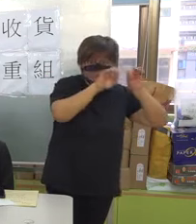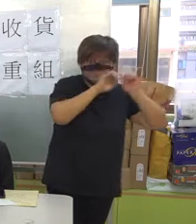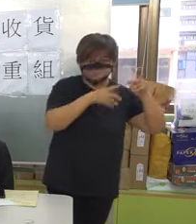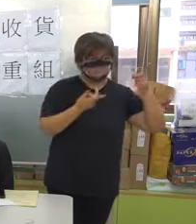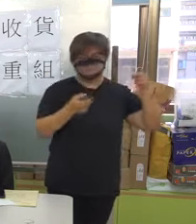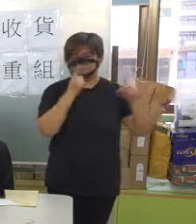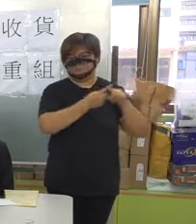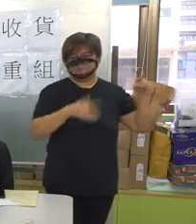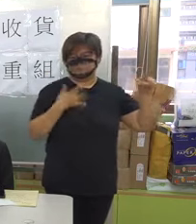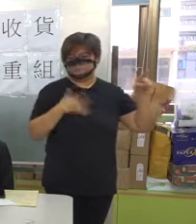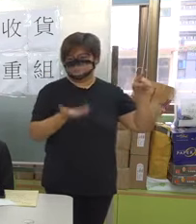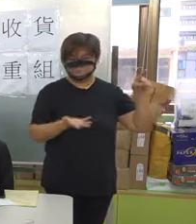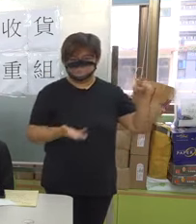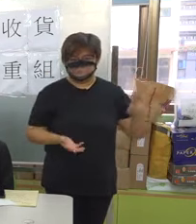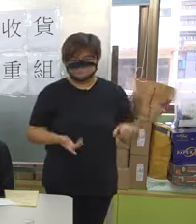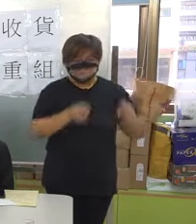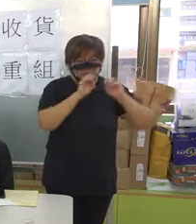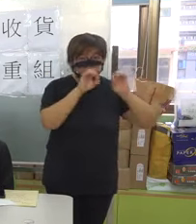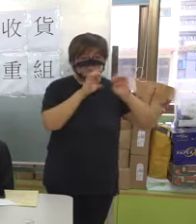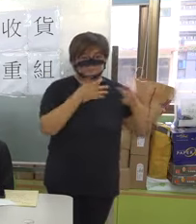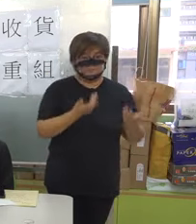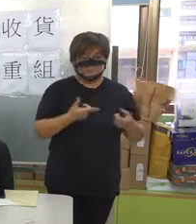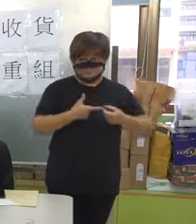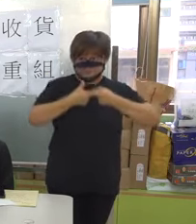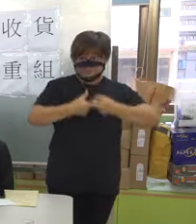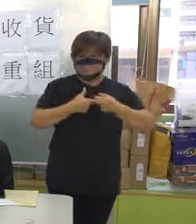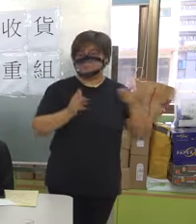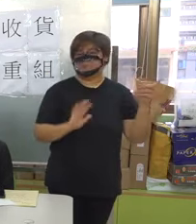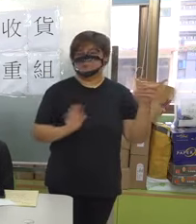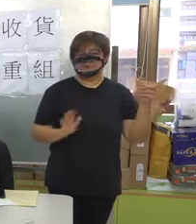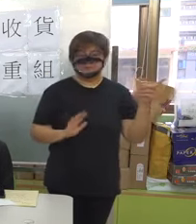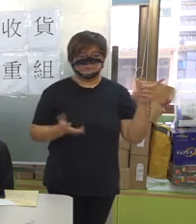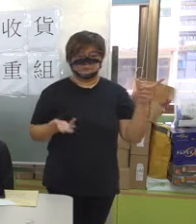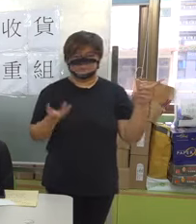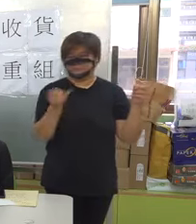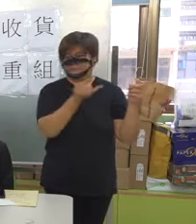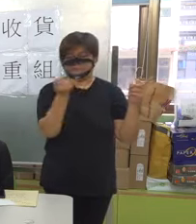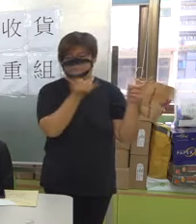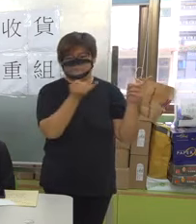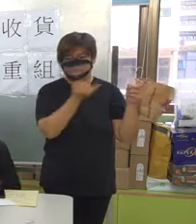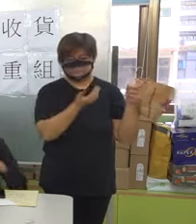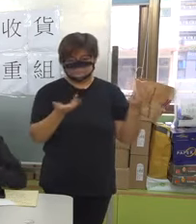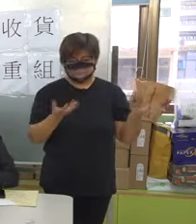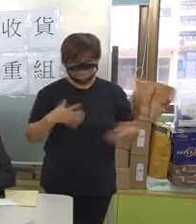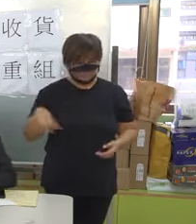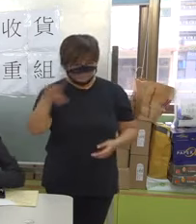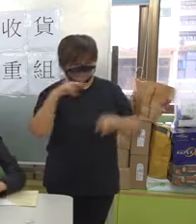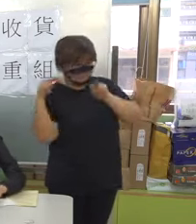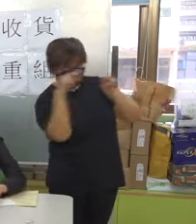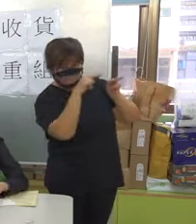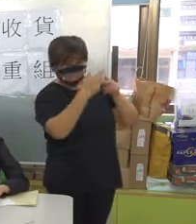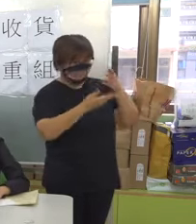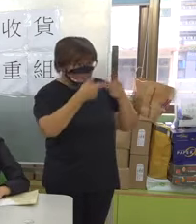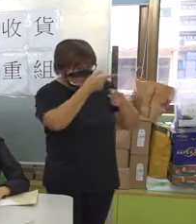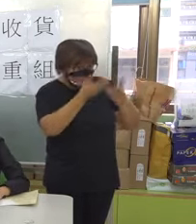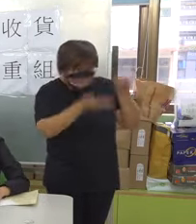性，更加是監警會僭越其法定機能所產生的怪物，社會絕對不能夠視之為一次有效的調查。他既